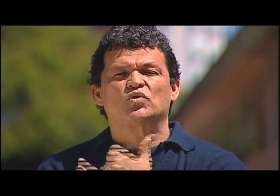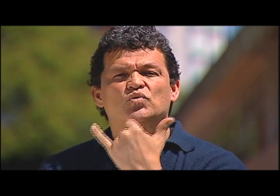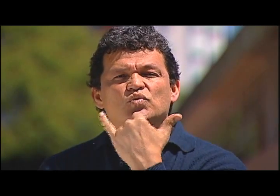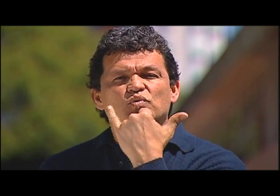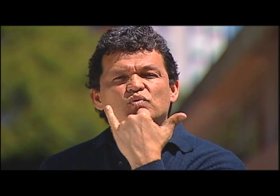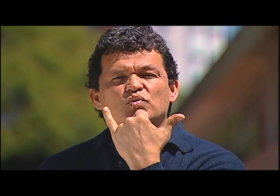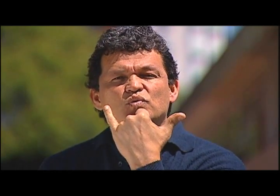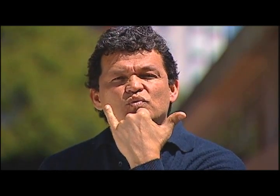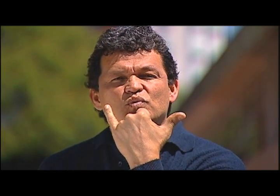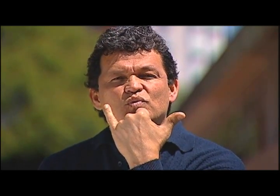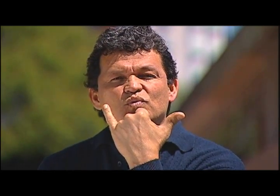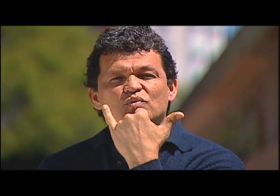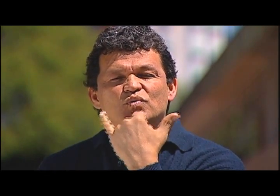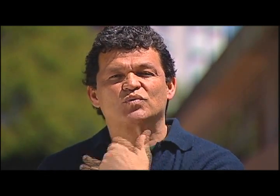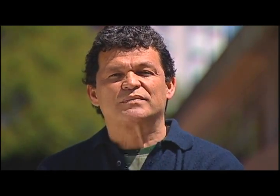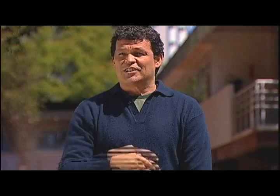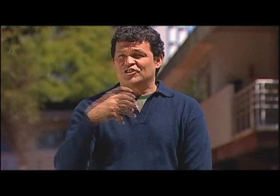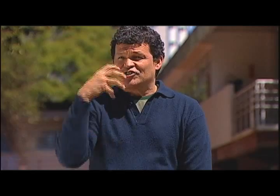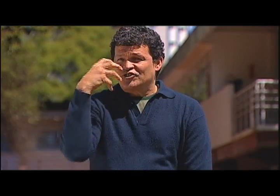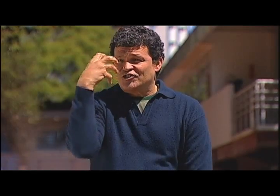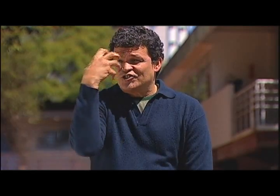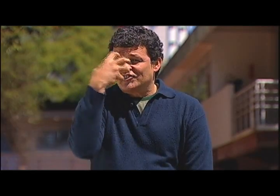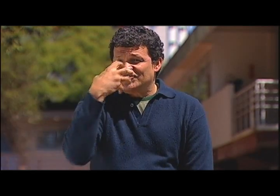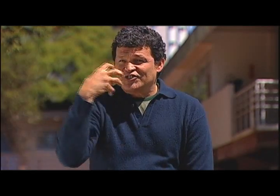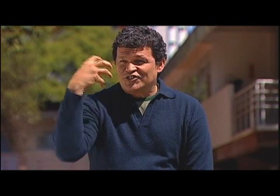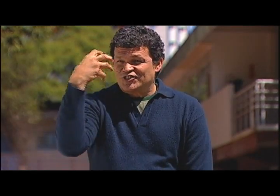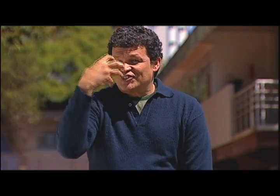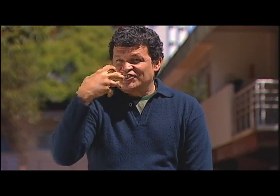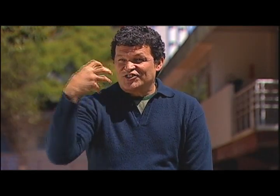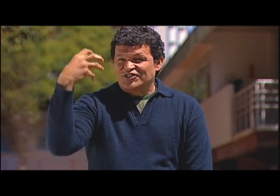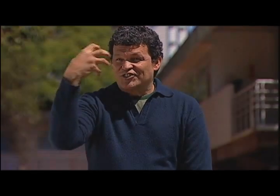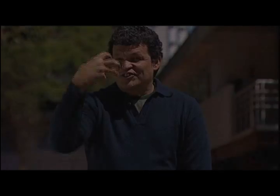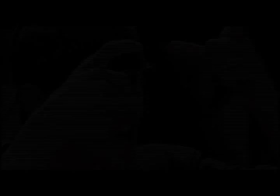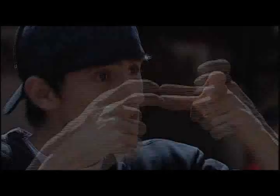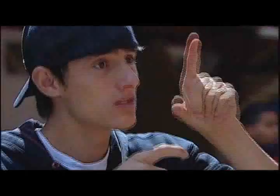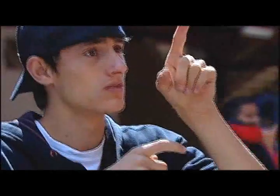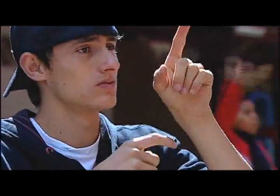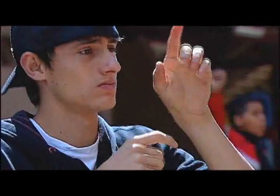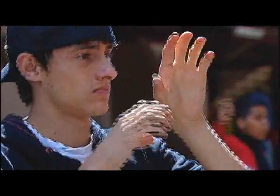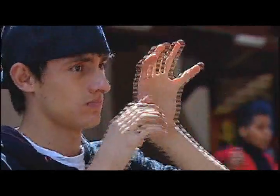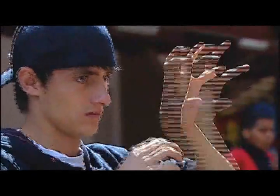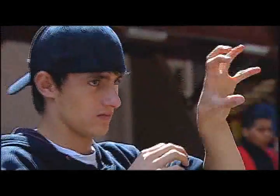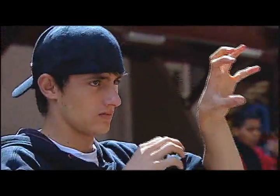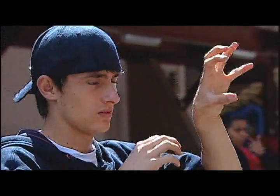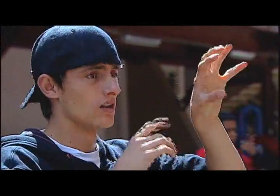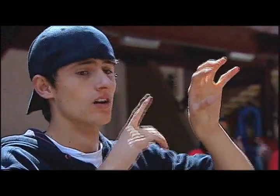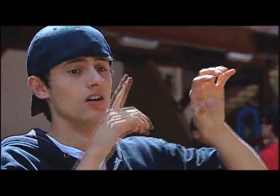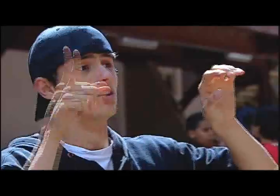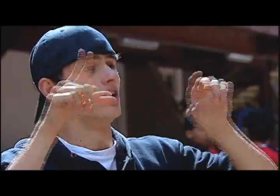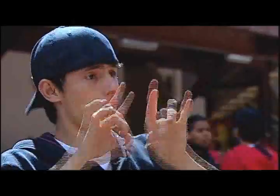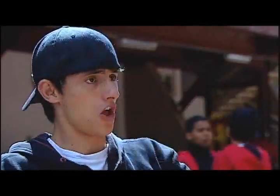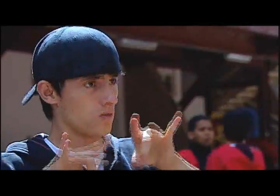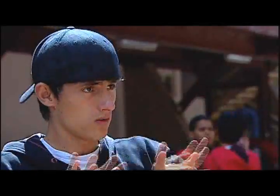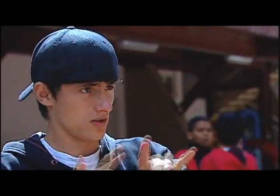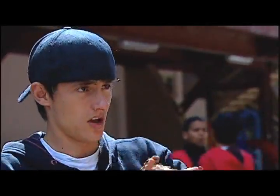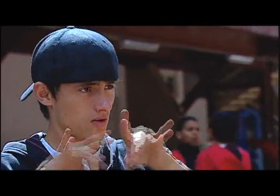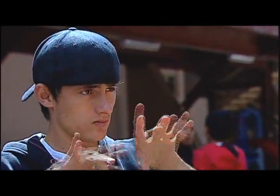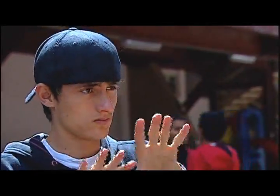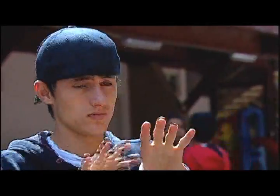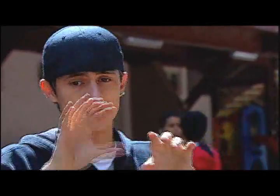pontos de articulação e expressões faciais. A combinação desses elementos forma